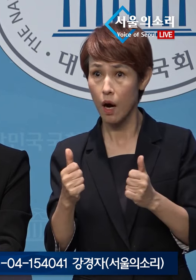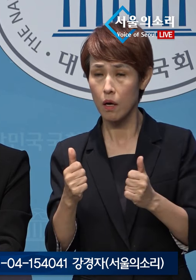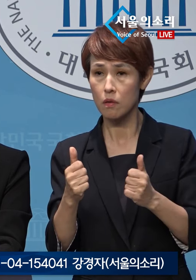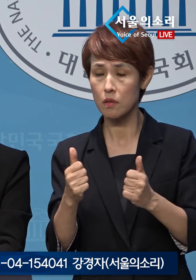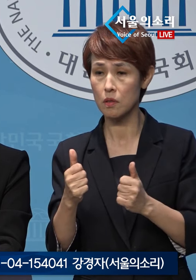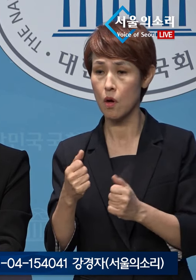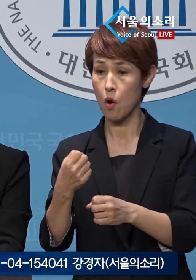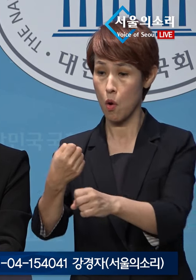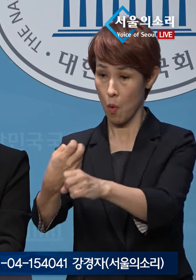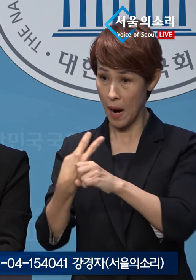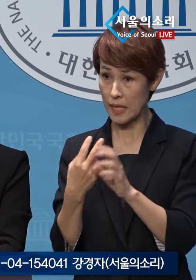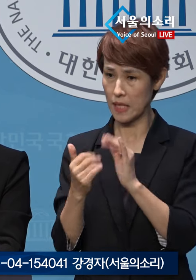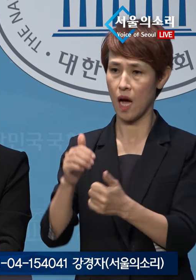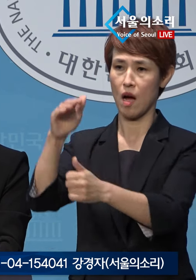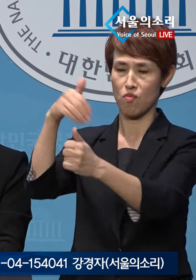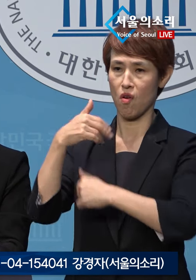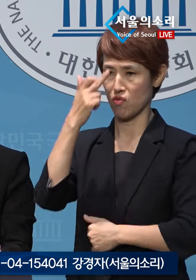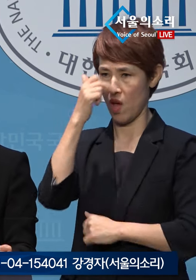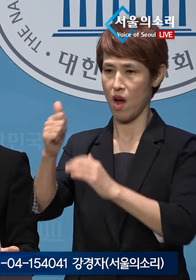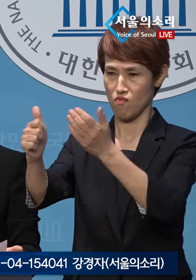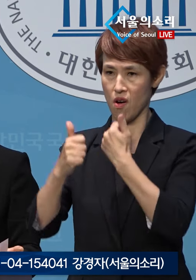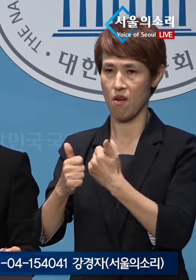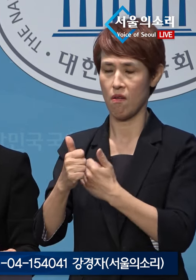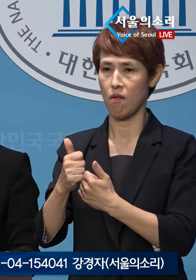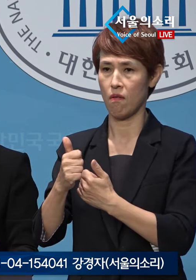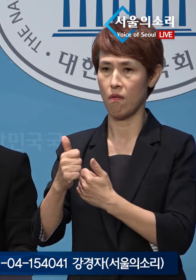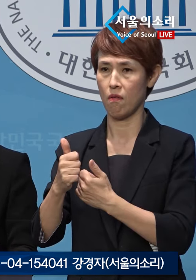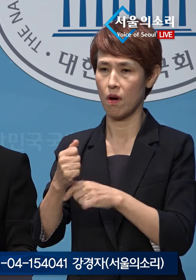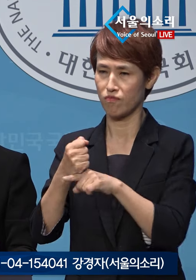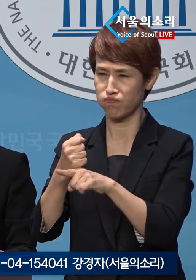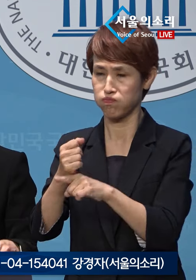제보자, 고발자만 불러 괴롭히고 있습니다.